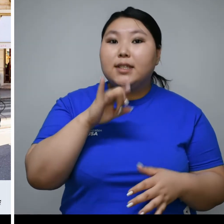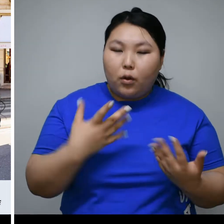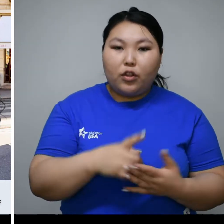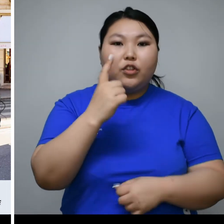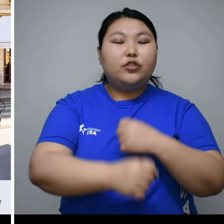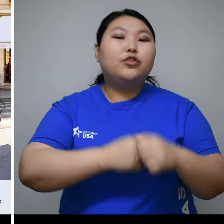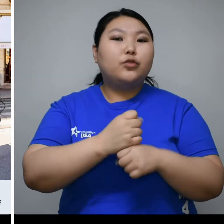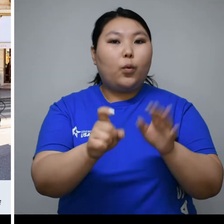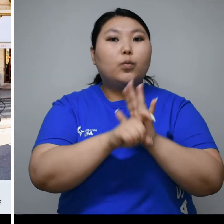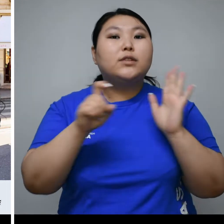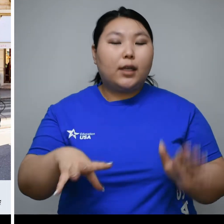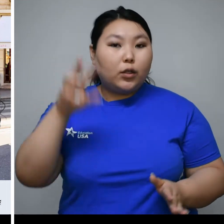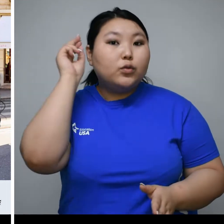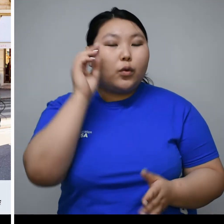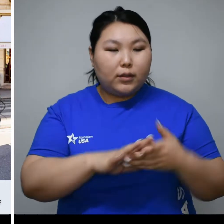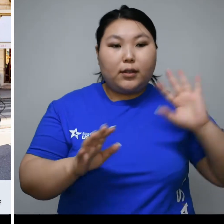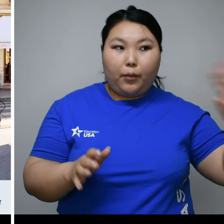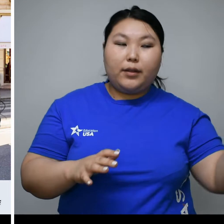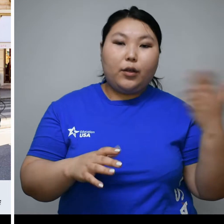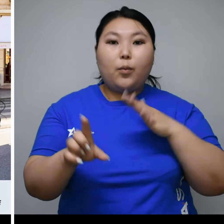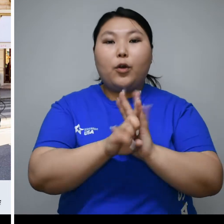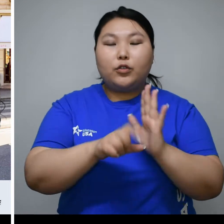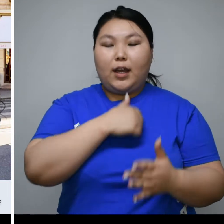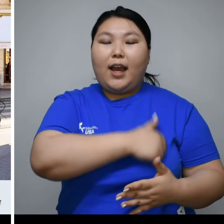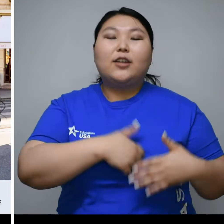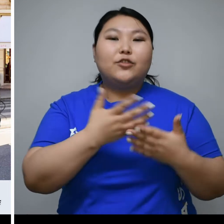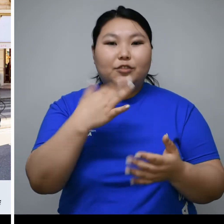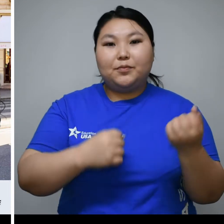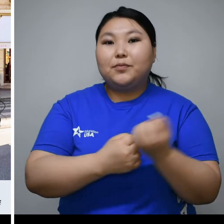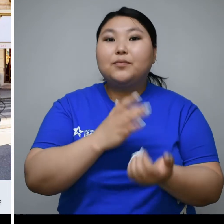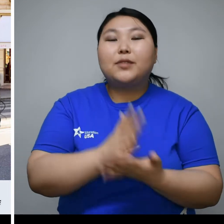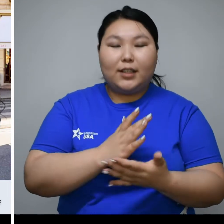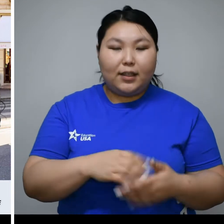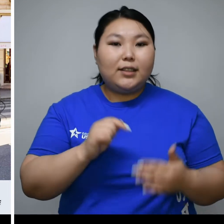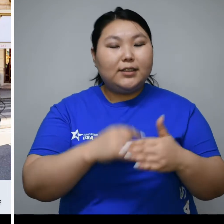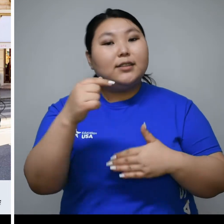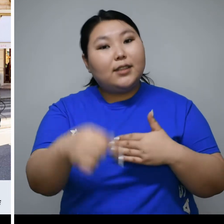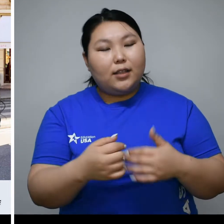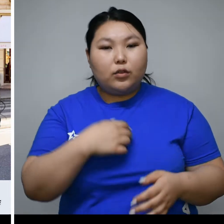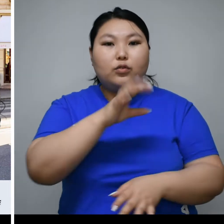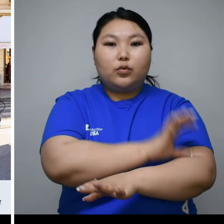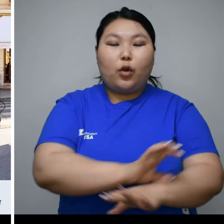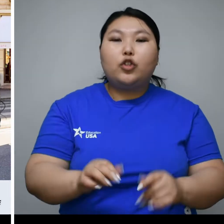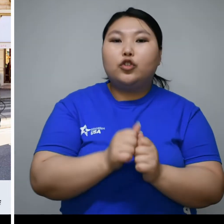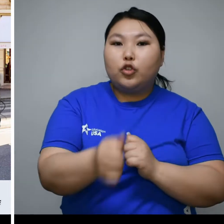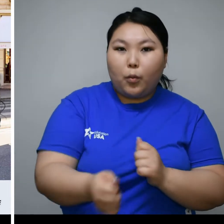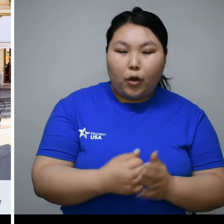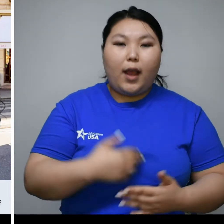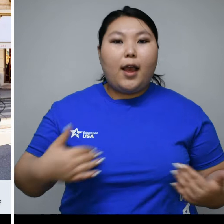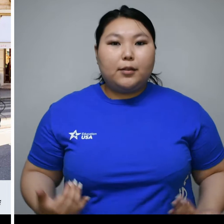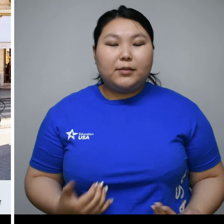юм уу нэг жилийн хугацаатайгаар суралцаад ирэх боломжийг хангадаг тим тэтгэлэг байгаа. Тэгээд цаанаас нь сургалтын